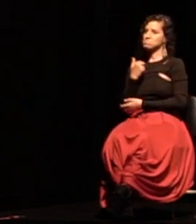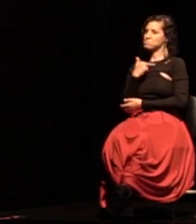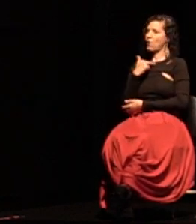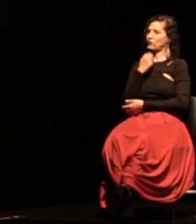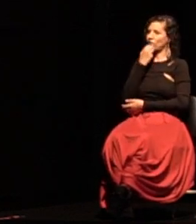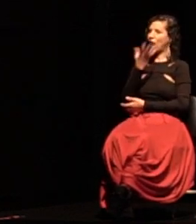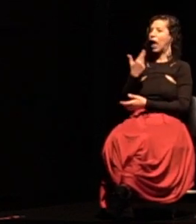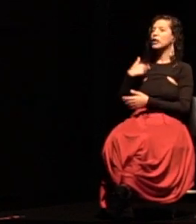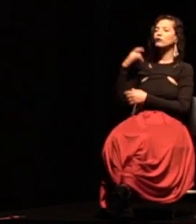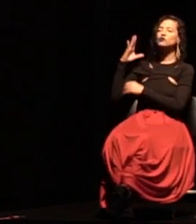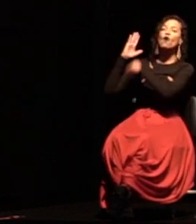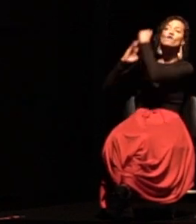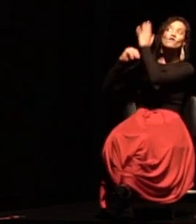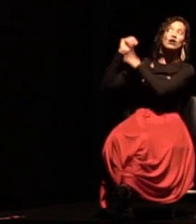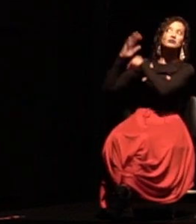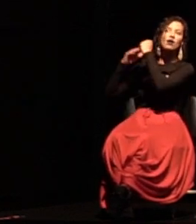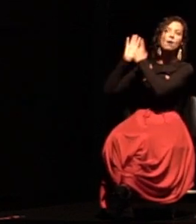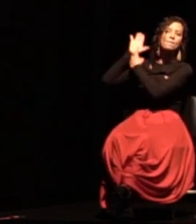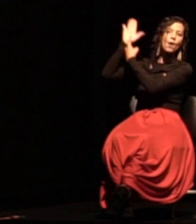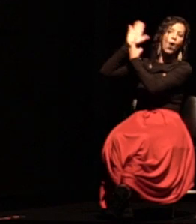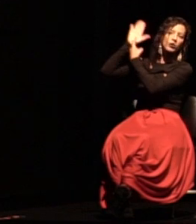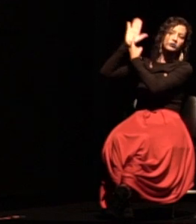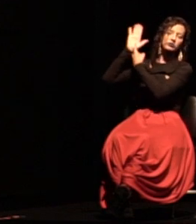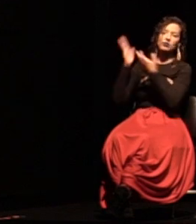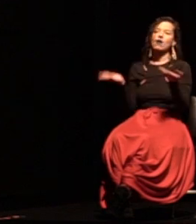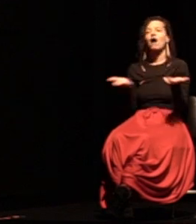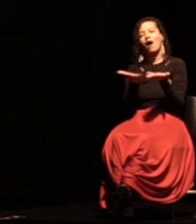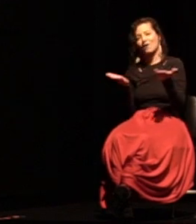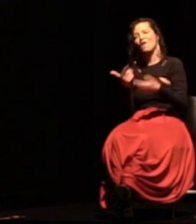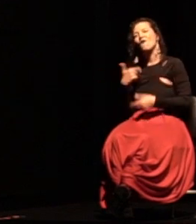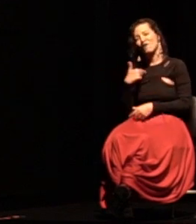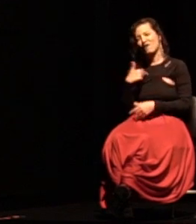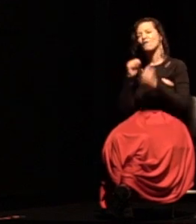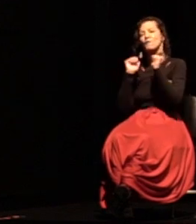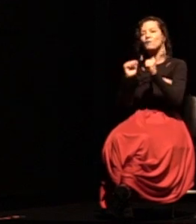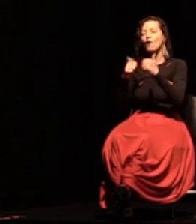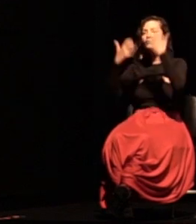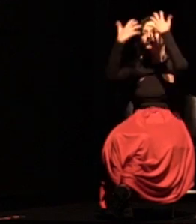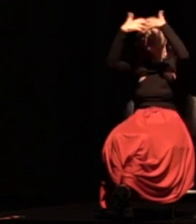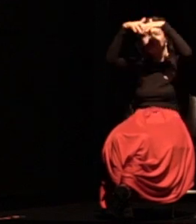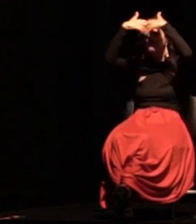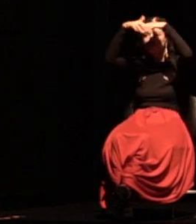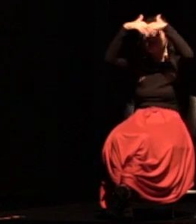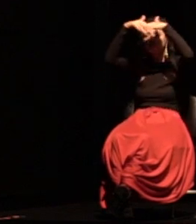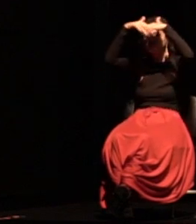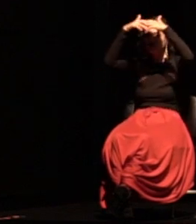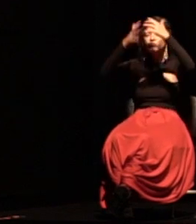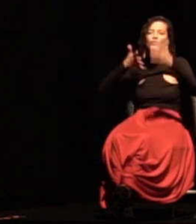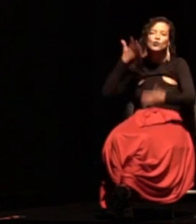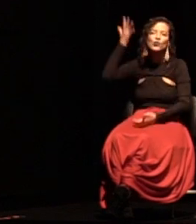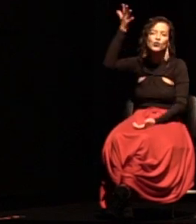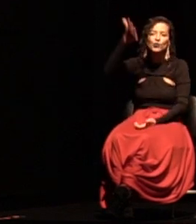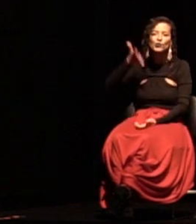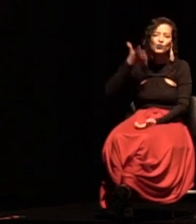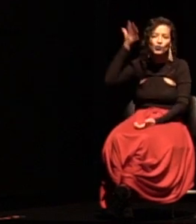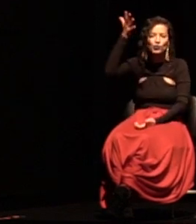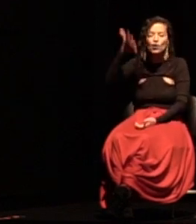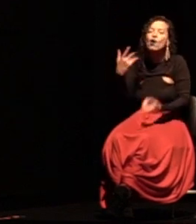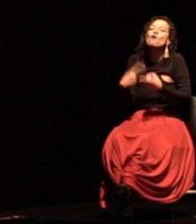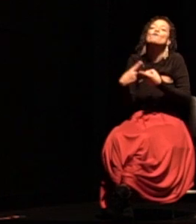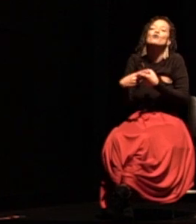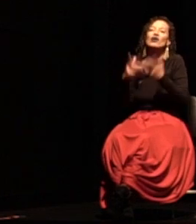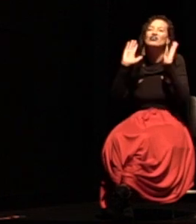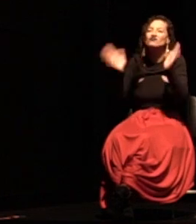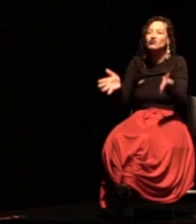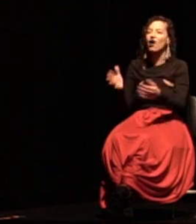feito, agora é possível elaborar este pensamento, esse raciocínio aqui conosco, porque a obra